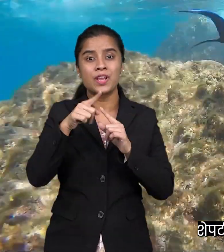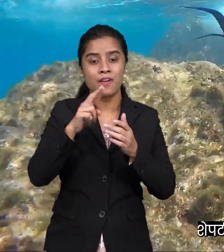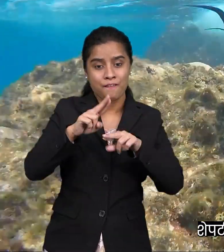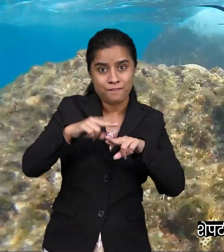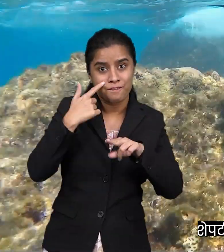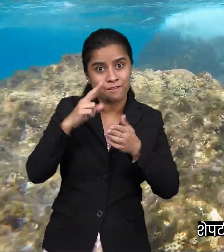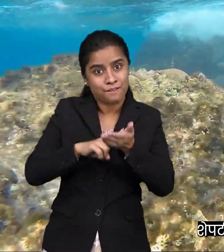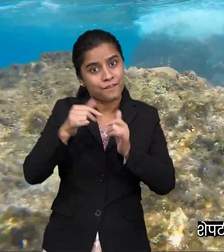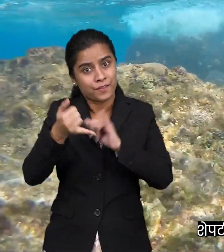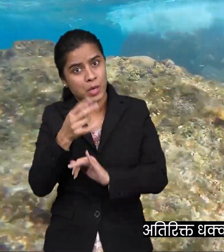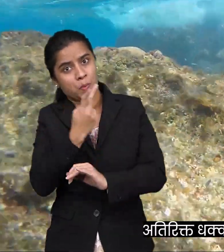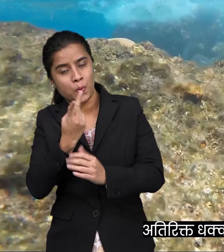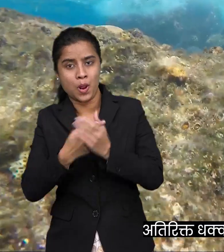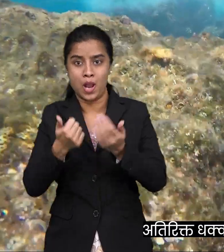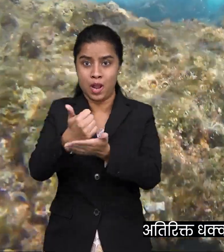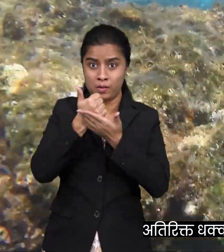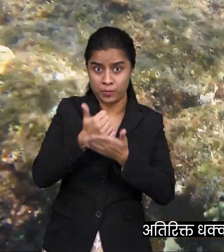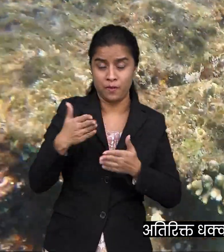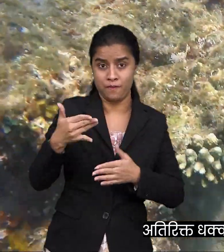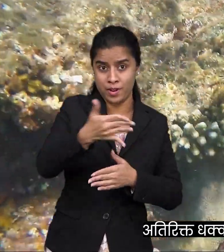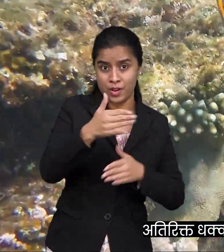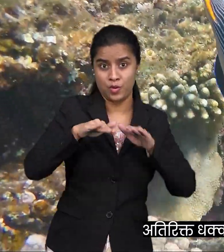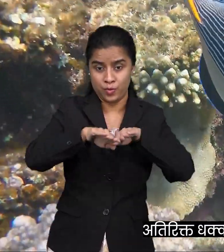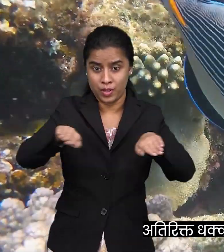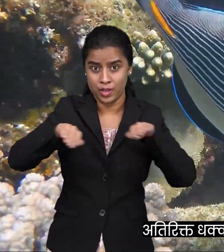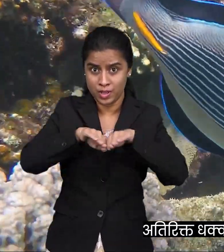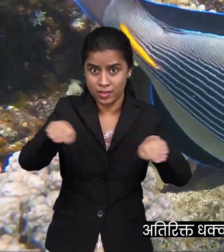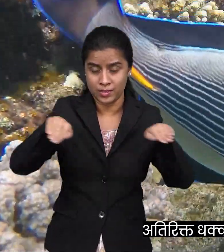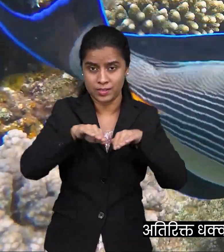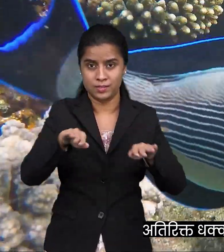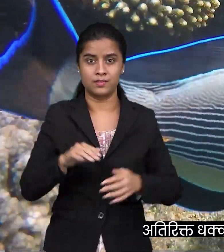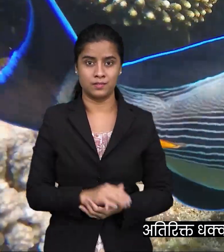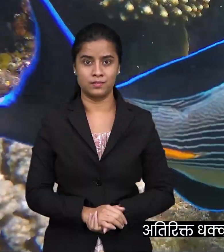शेपटीचे पंख देखील माशांना अतिरिक्त धक्का देऊन पोहण्यास मदत करतात.